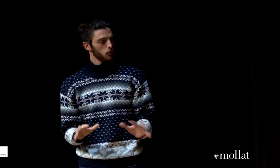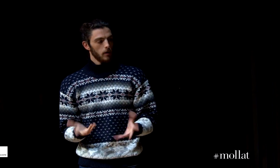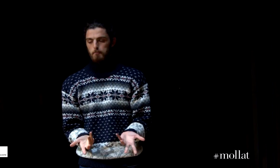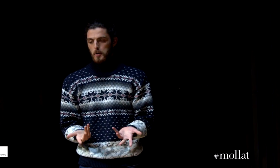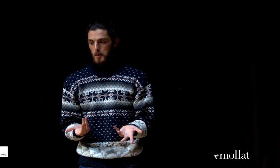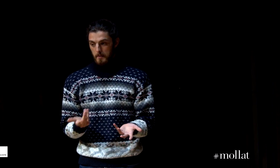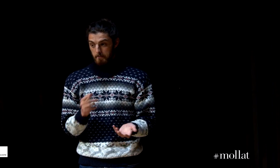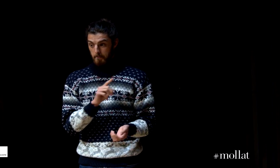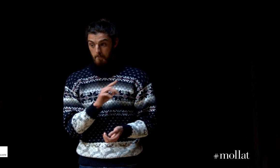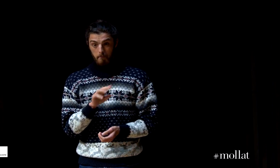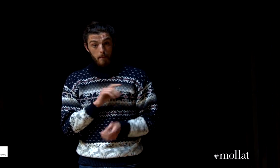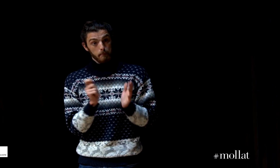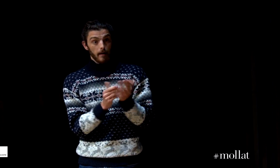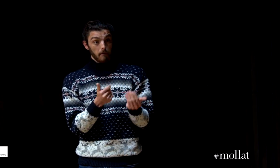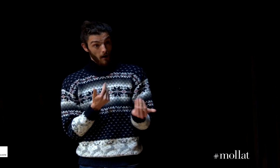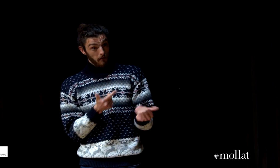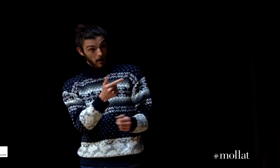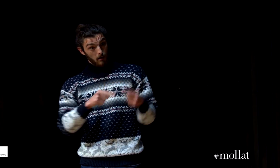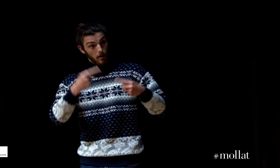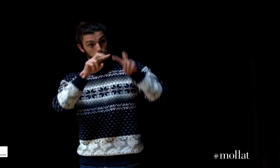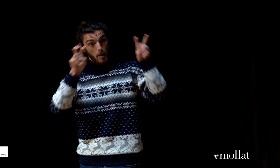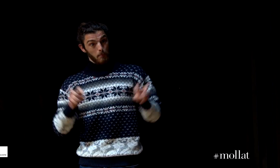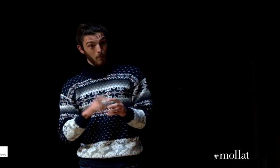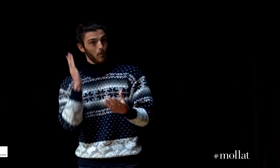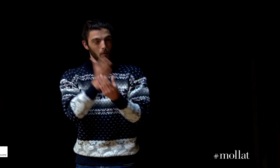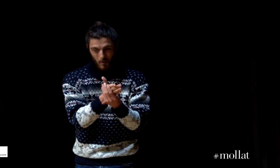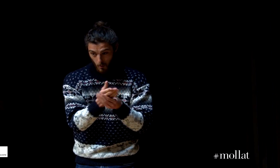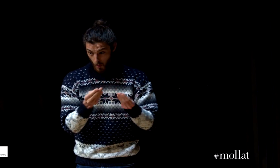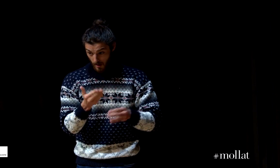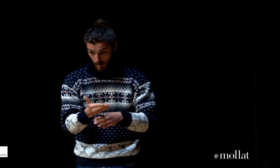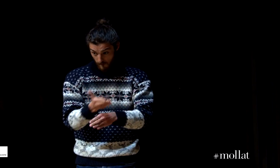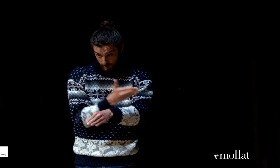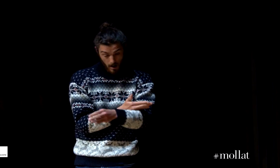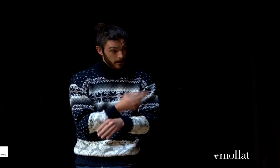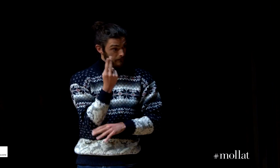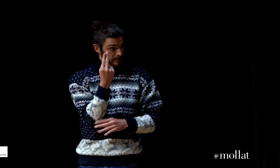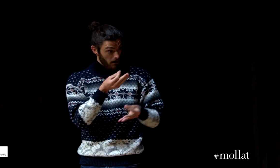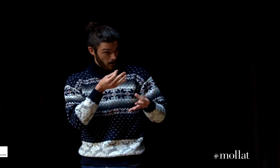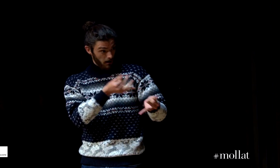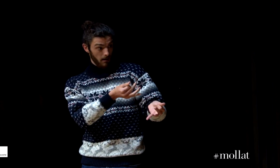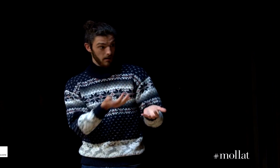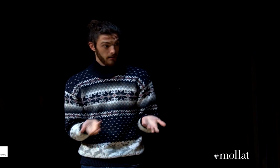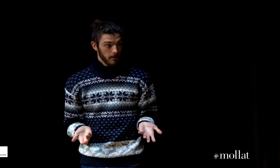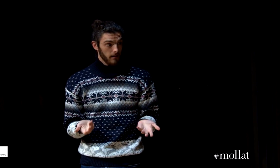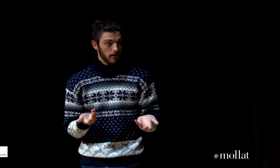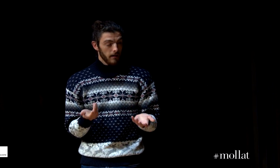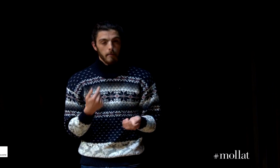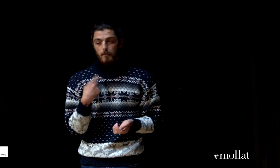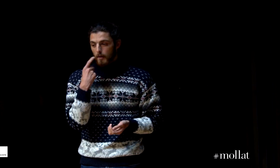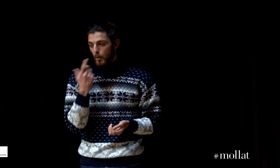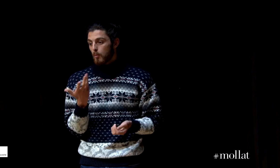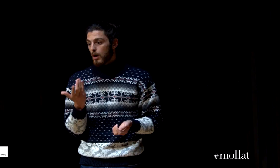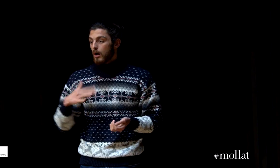que l'ORL, lui, comment l'ouvrir un petit peu, les ORL en général, comment ouvrir un petit peu l'esprit et essayer de leur faire passer que la langue des signes est un